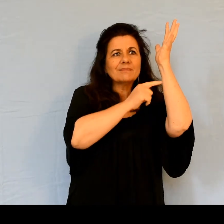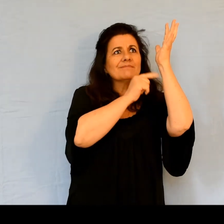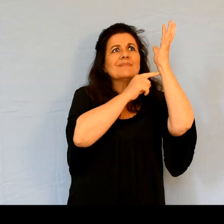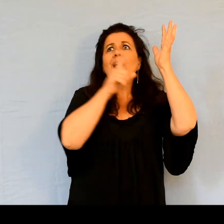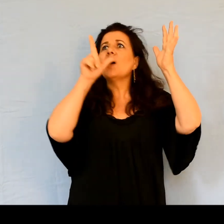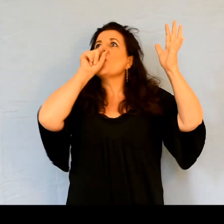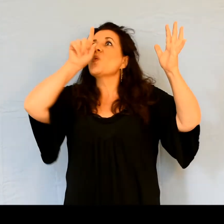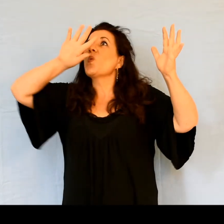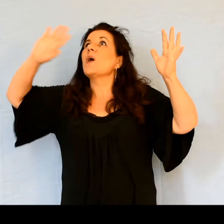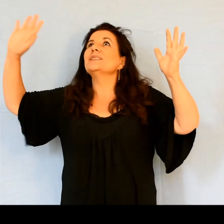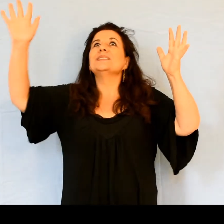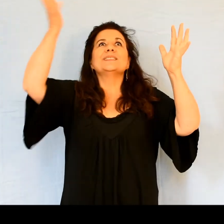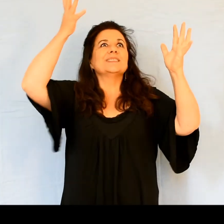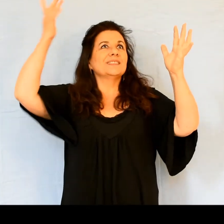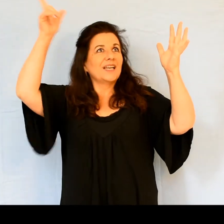viennent et font leur nid dans ses branches.